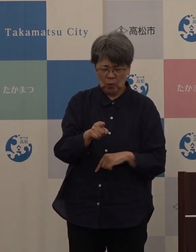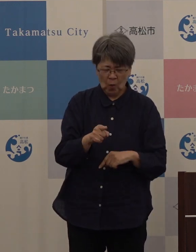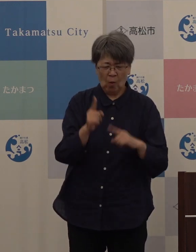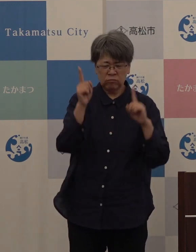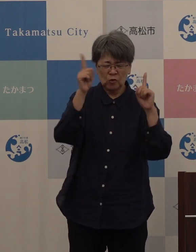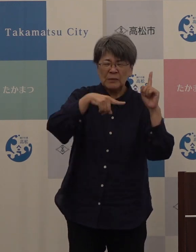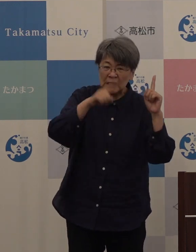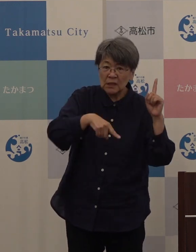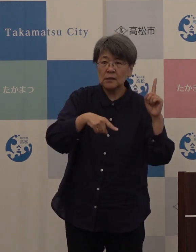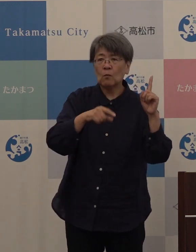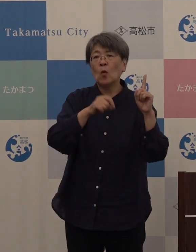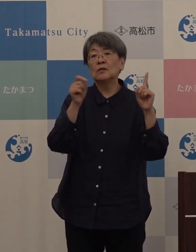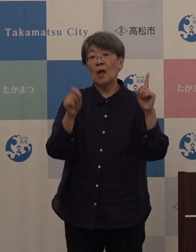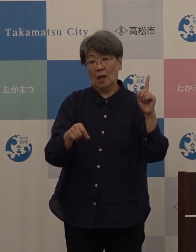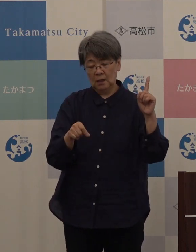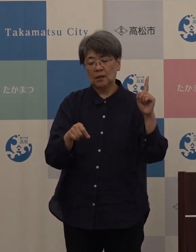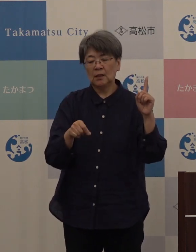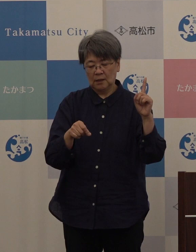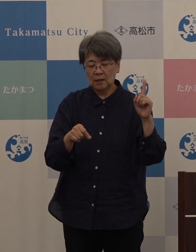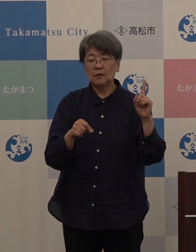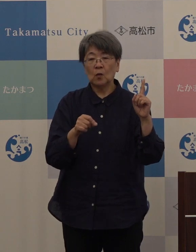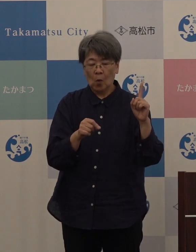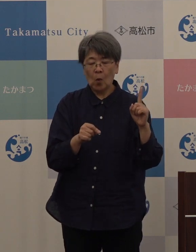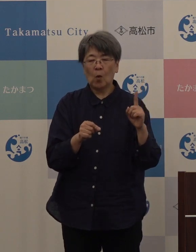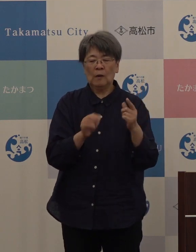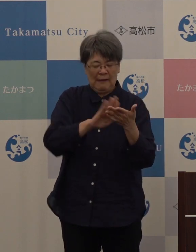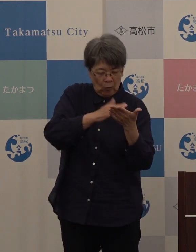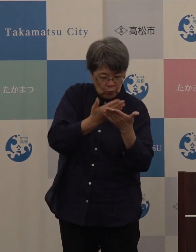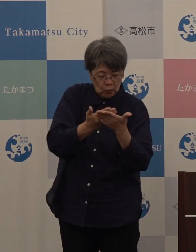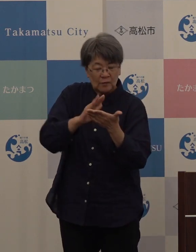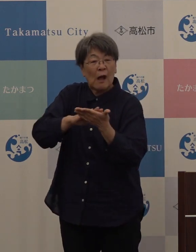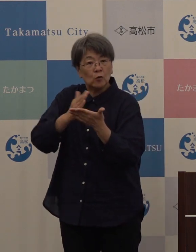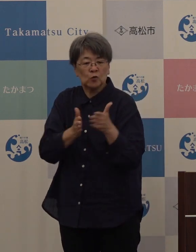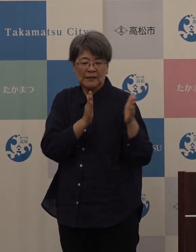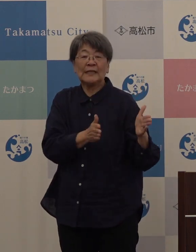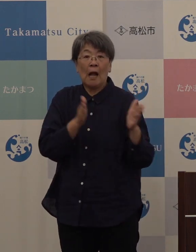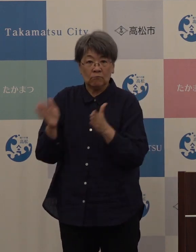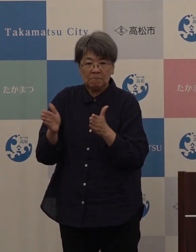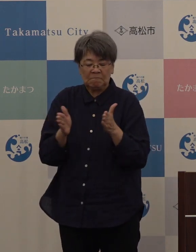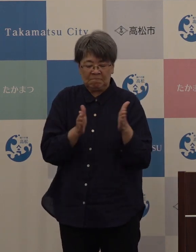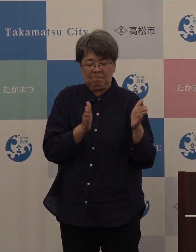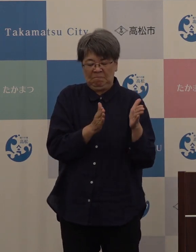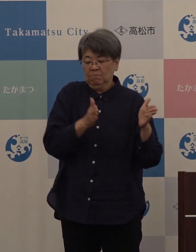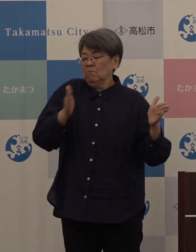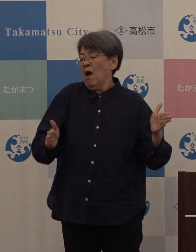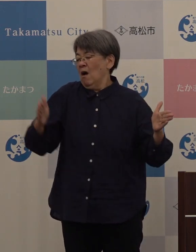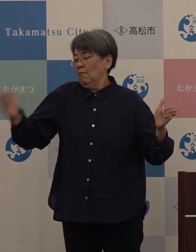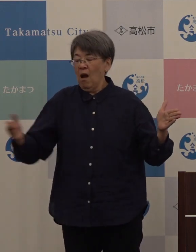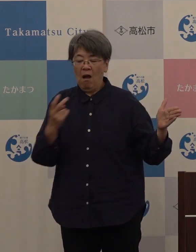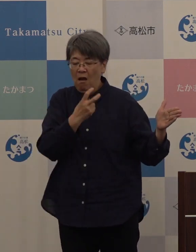ましては更新周期を見直して短縮または新たに設定して、まあ、全ての、